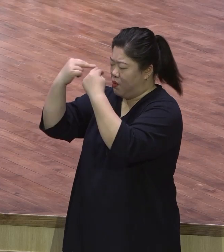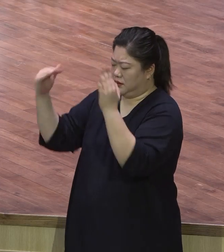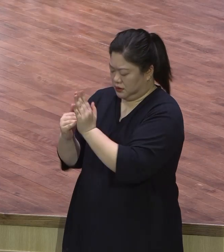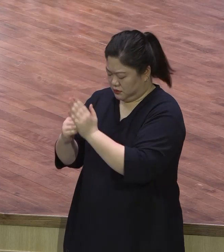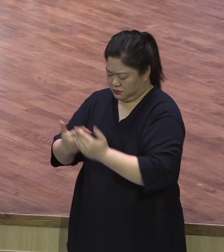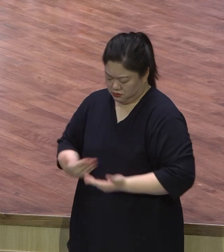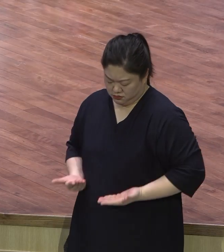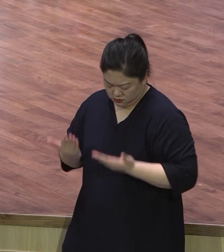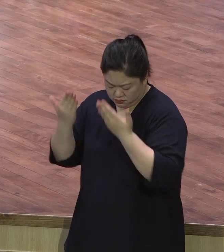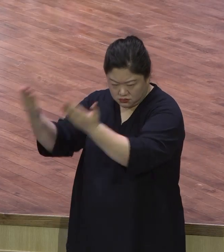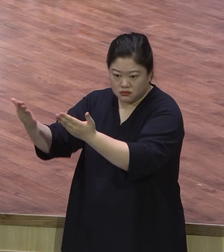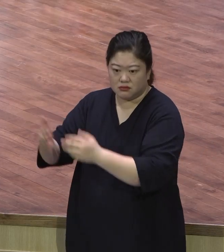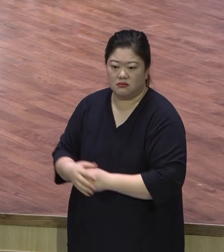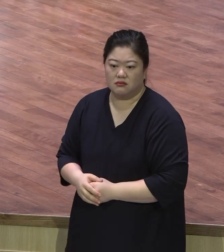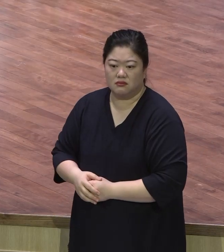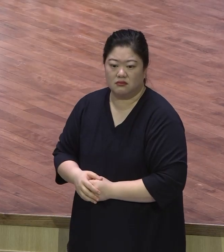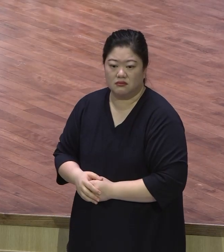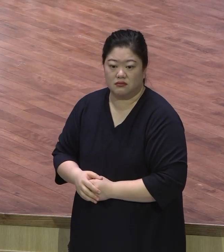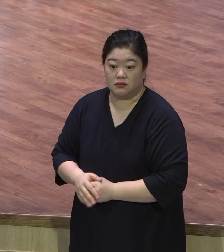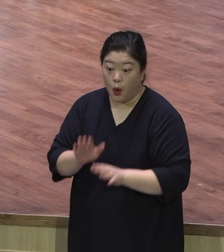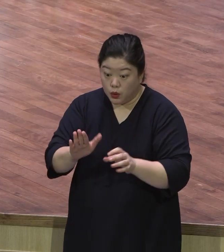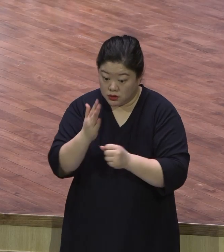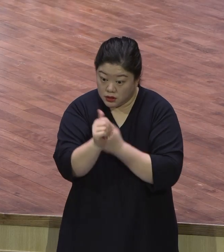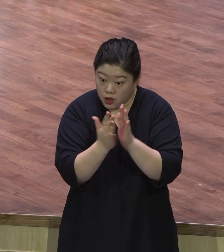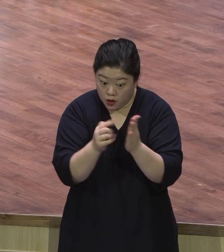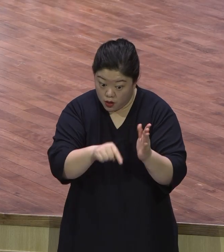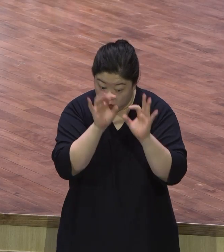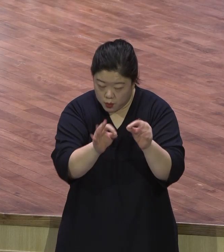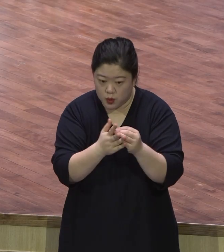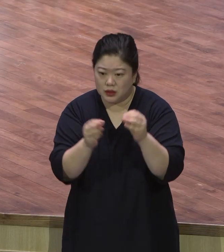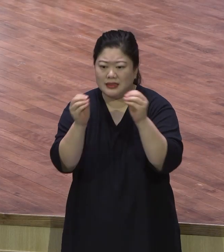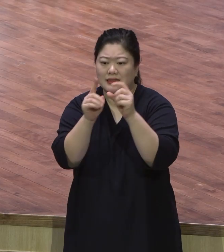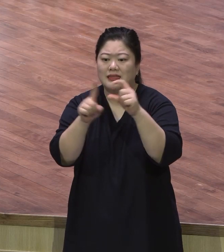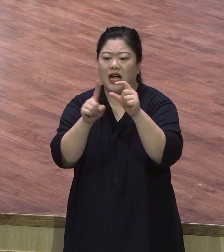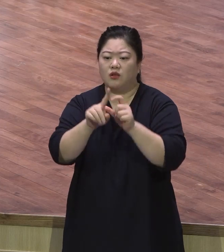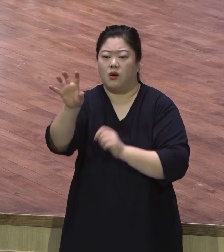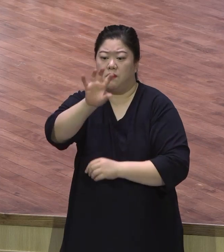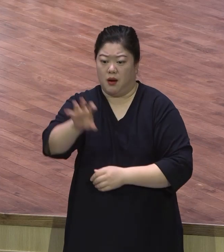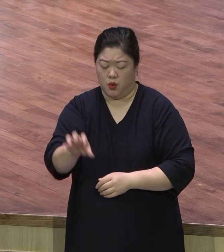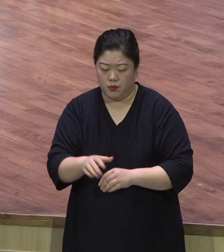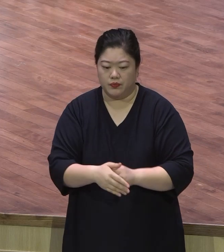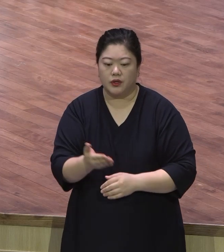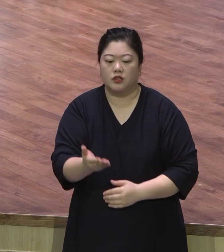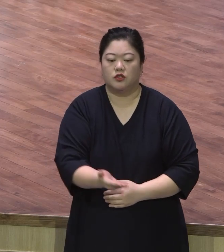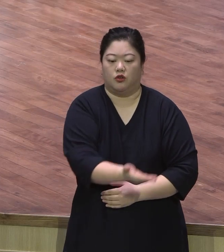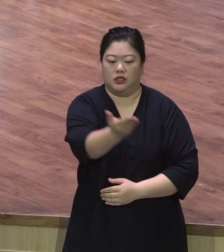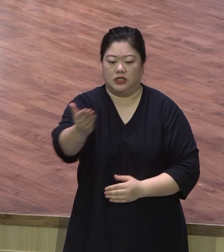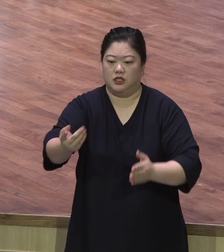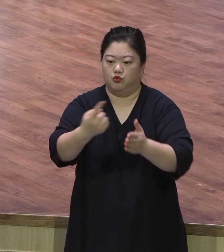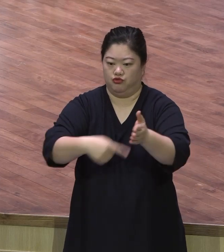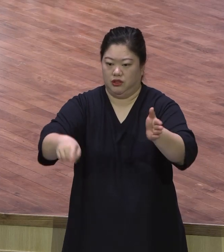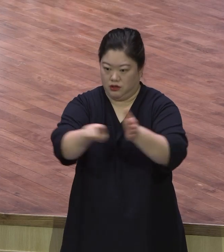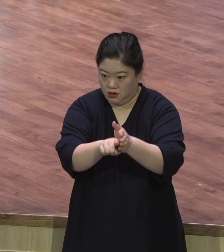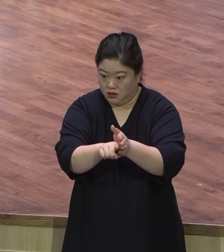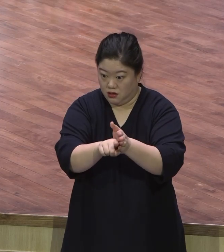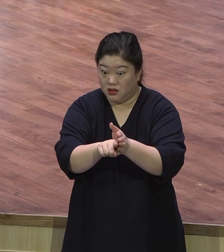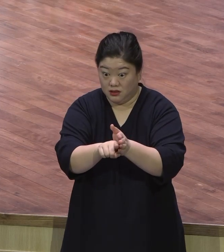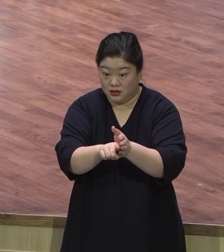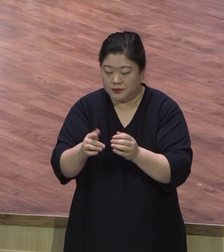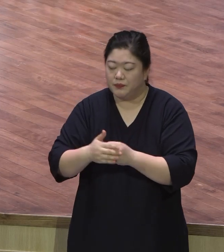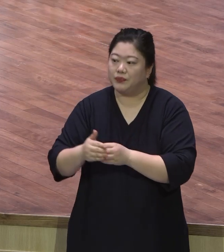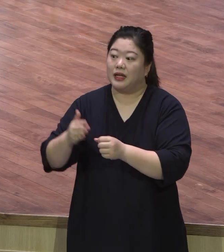위하여라는 말을 예수님이 반복했습니다. 너를 위해서 방주를 만들어라